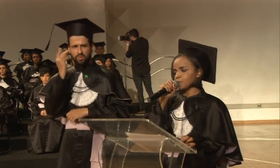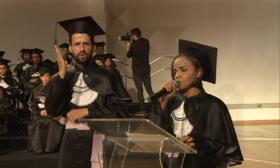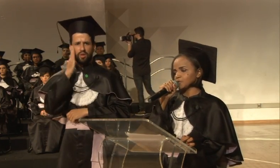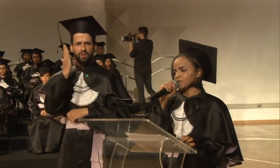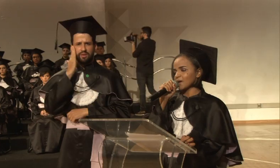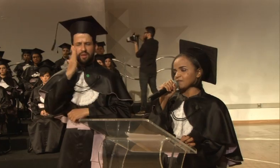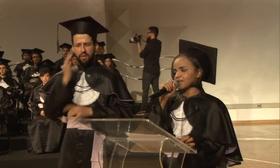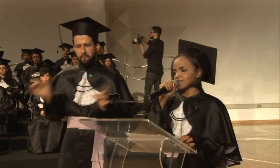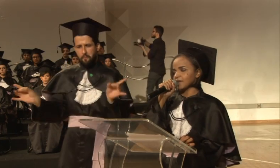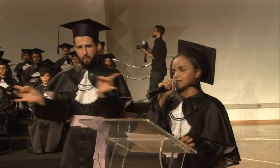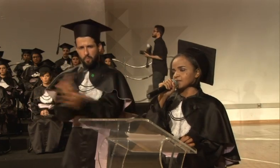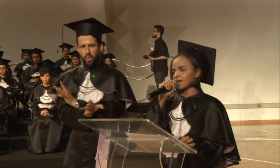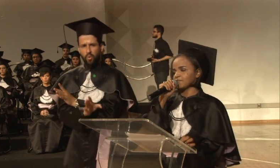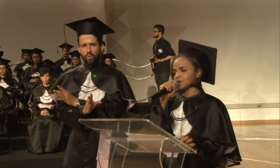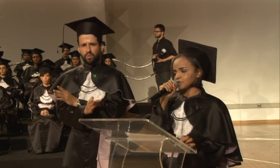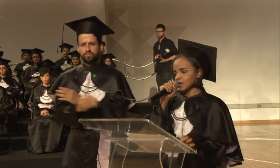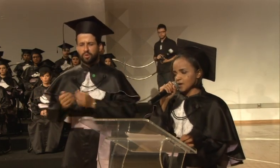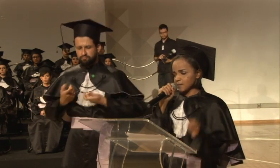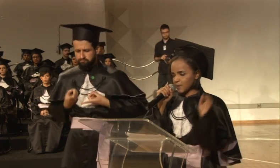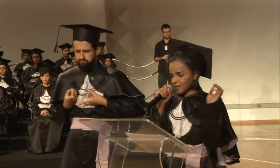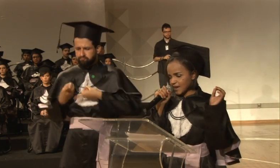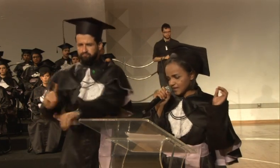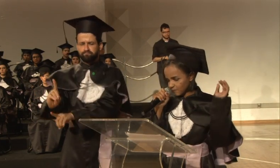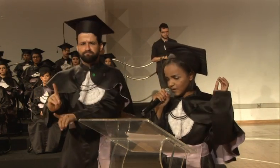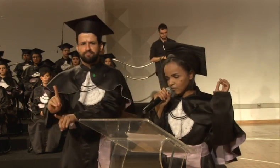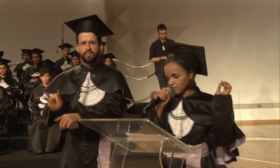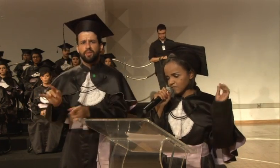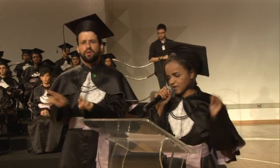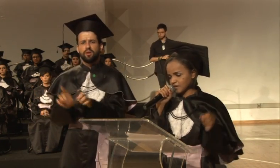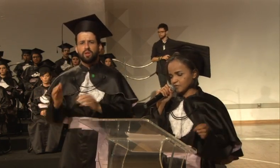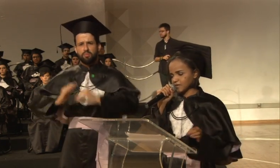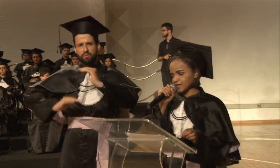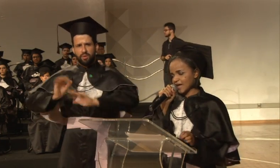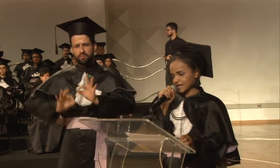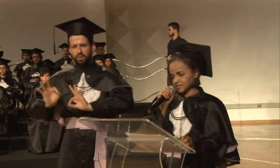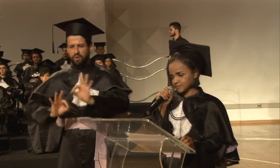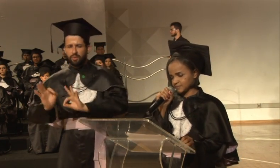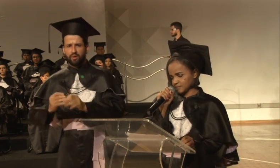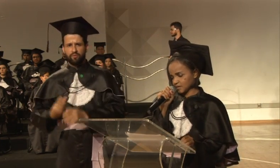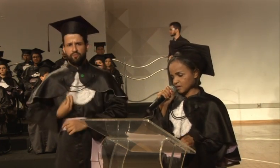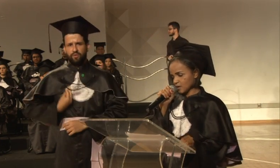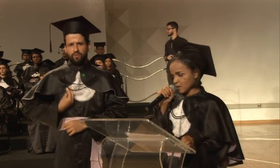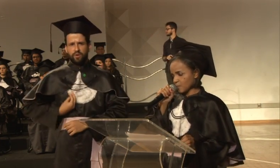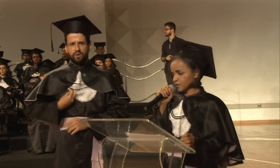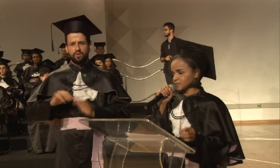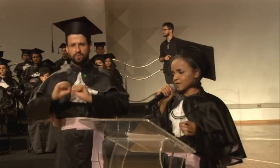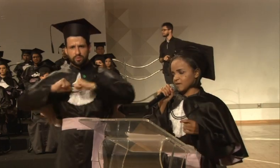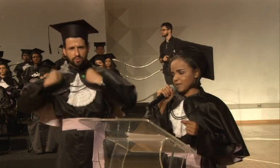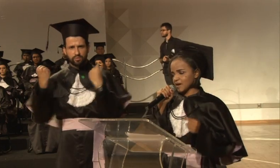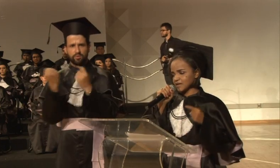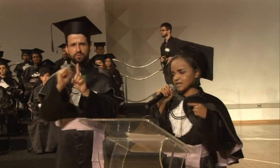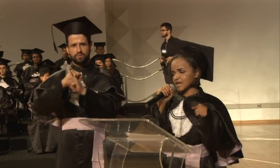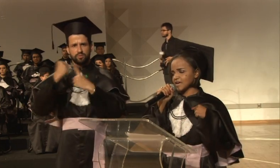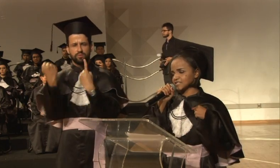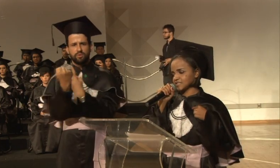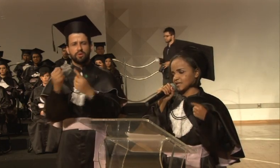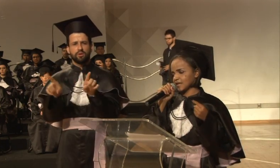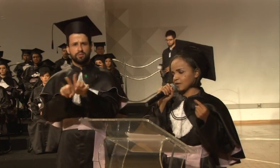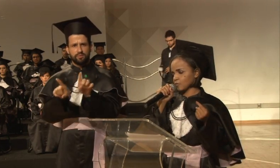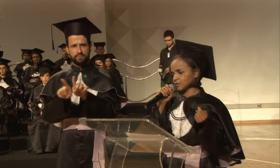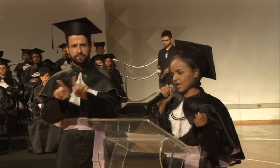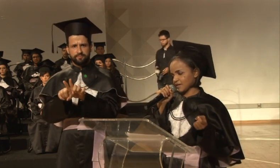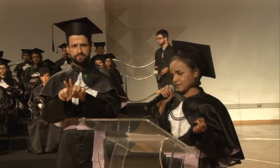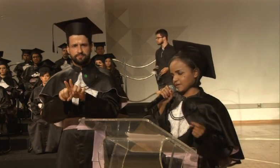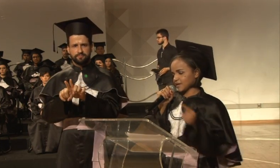estão prontas para enfrentar os desafios e preparadas para conviver em sociedade. Pude perceber que este